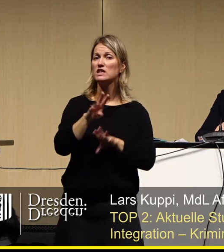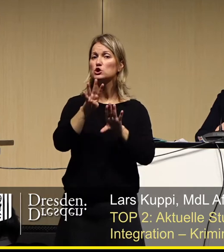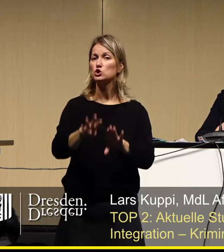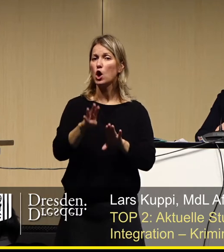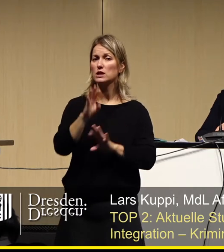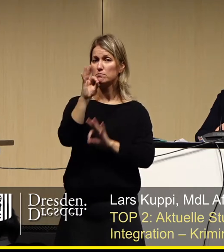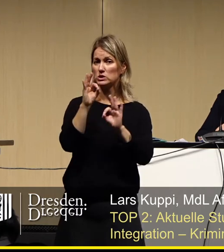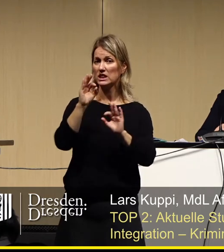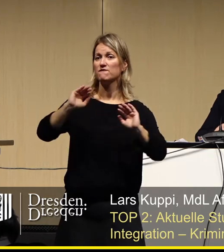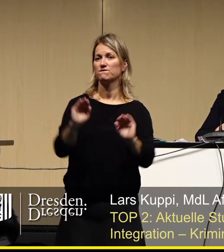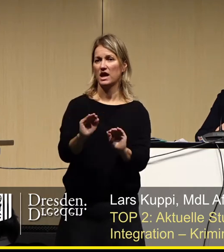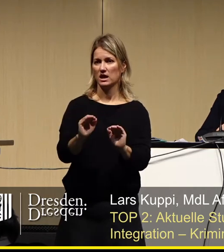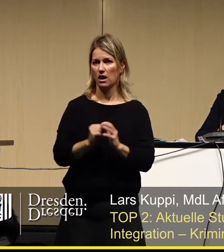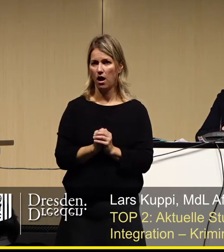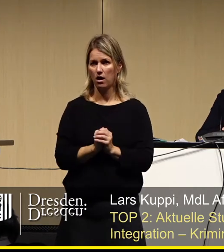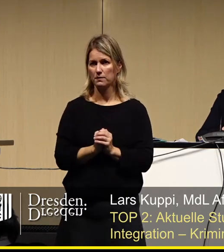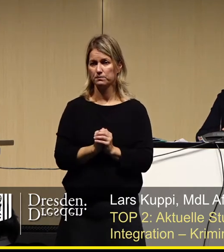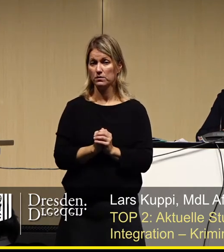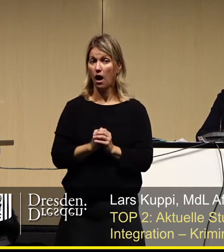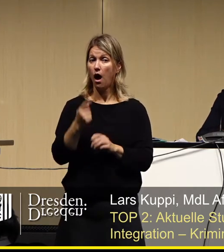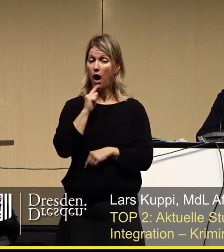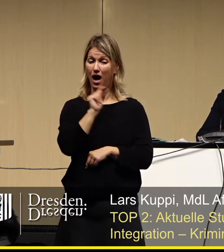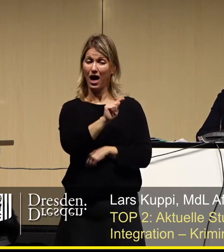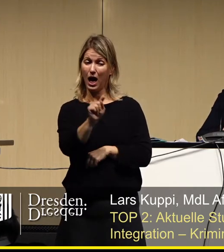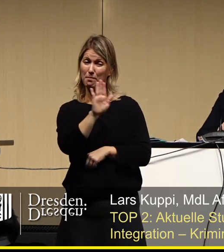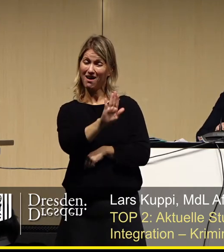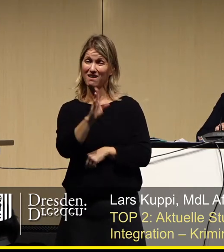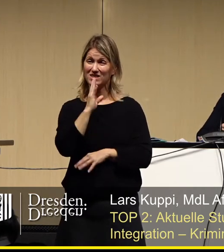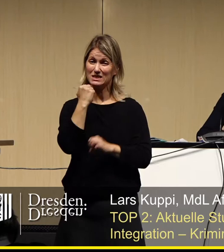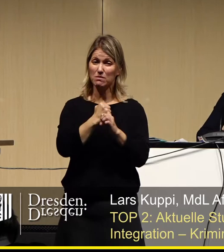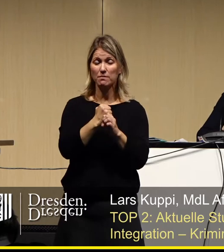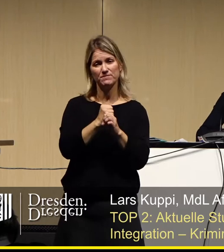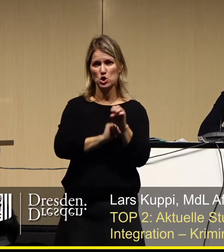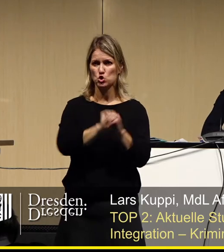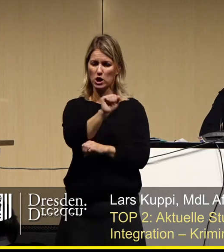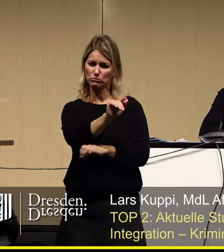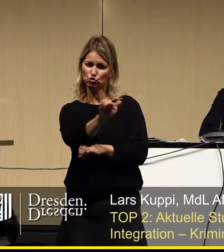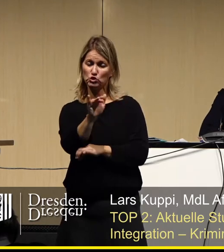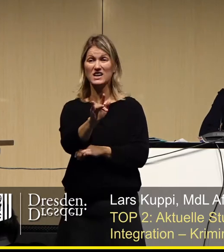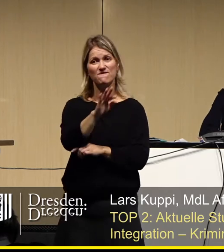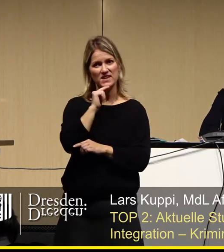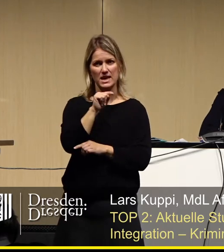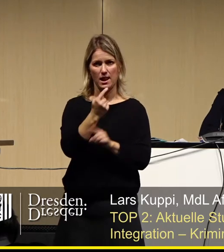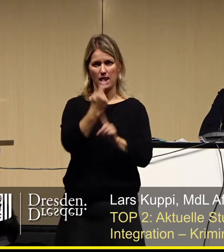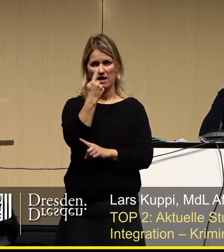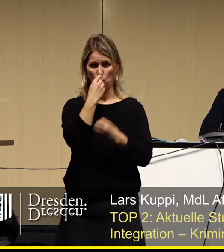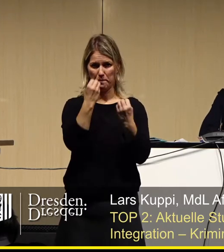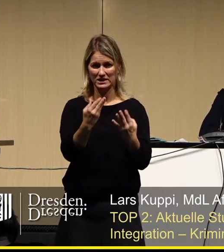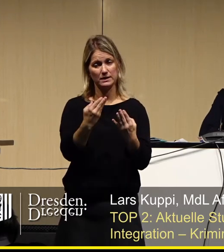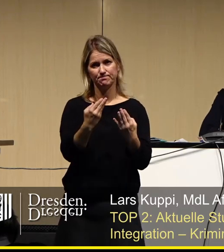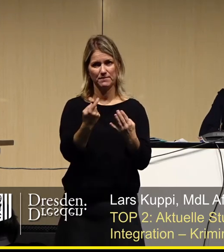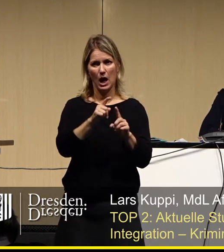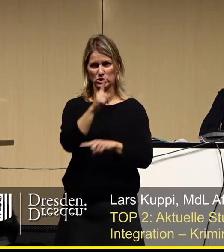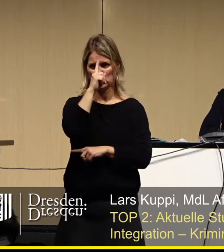ist. Aber dass unter den Straftätern nach wie vor überproportional viele Nichtdeutsche sind, ist eine